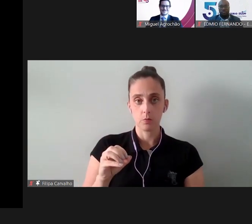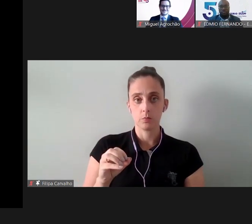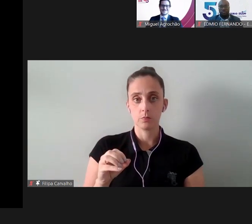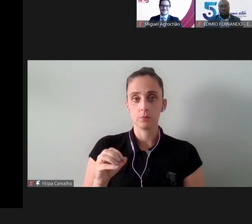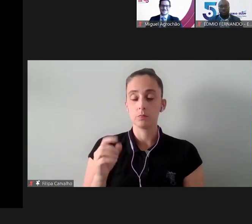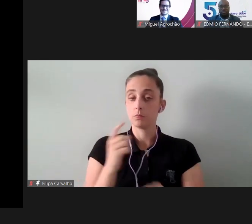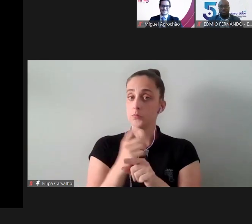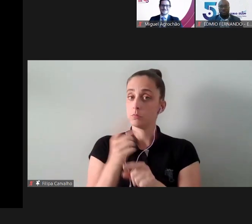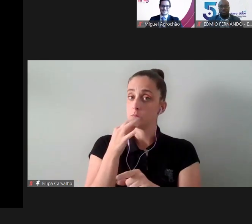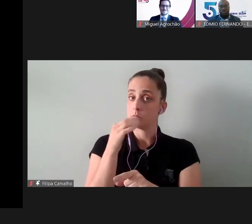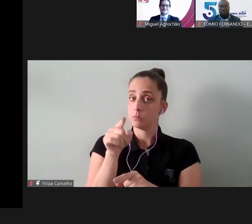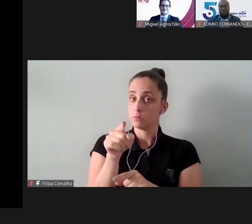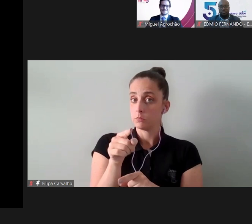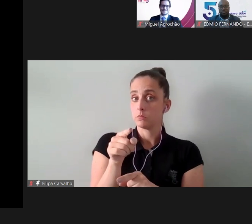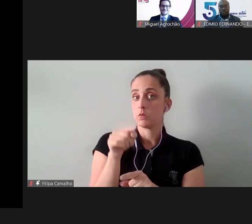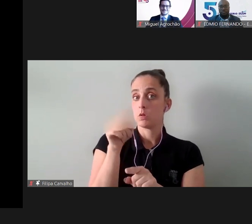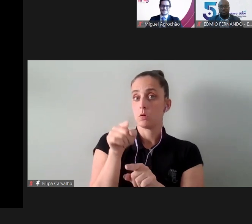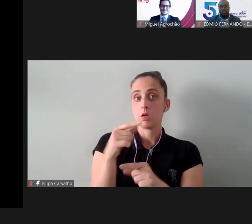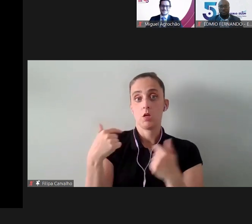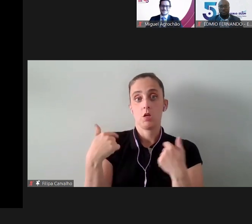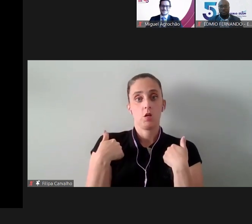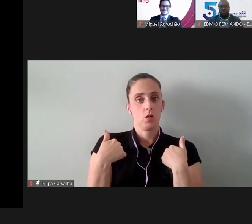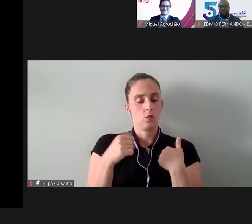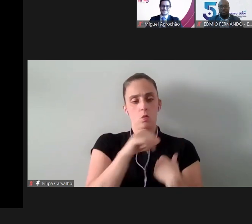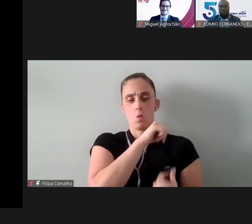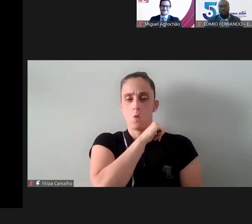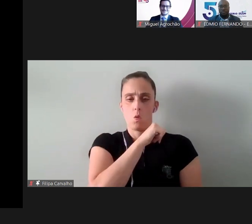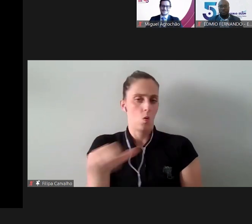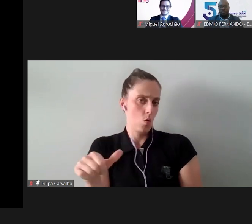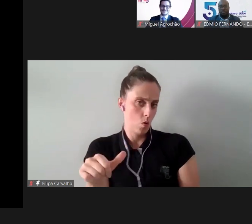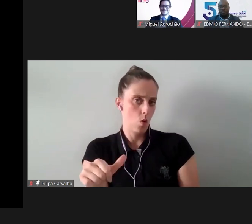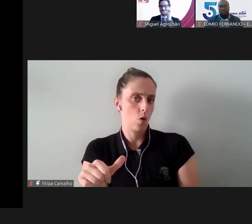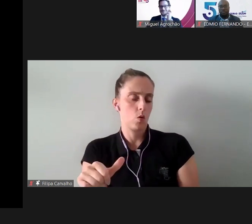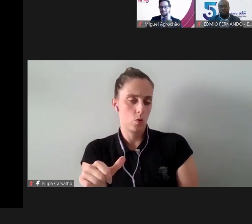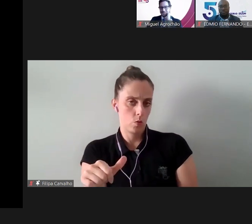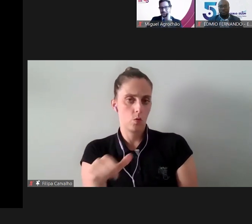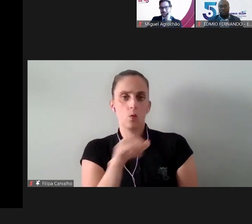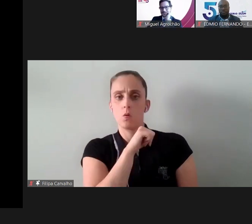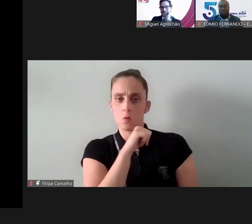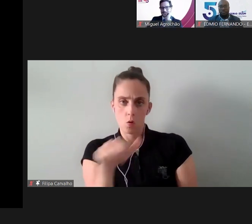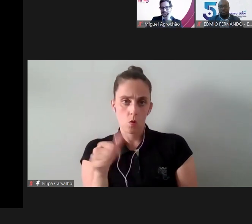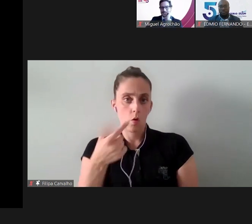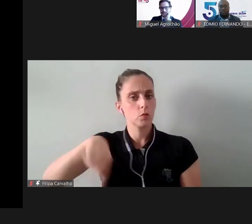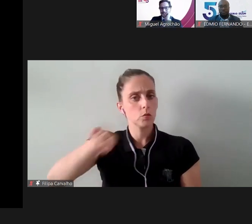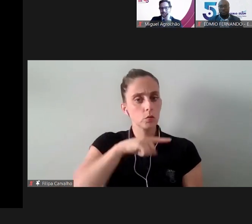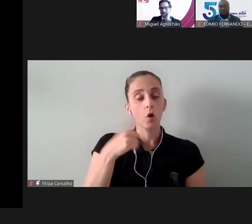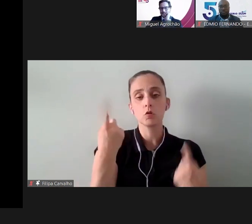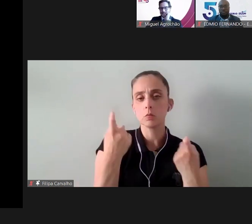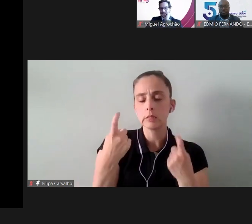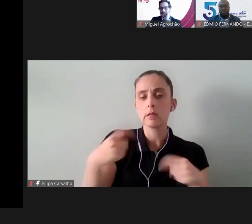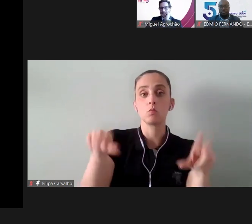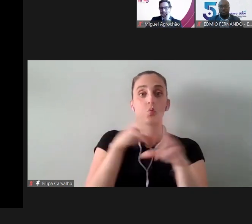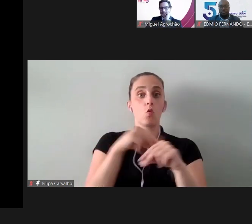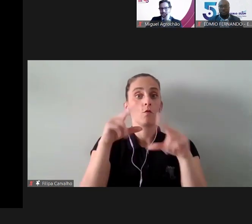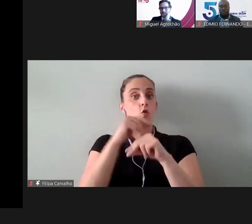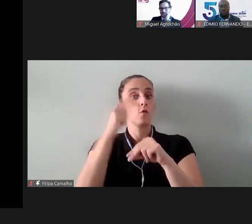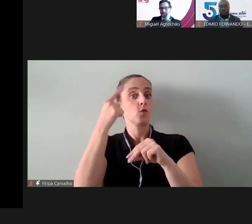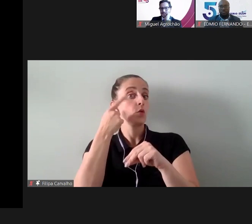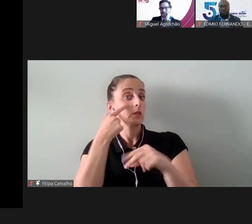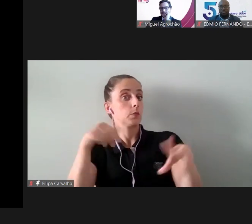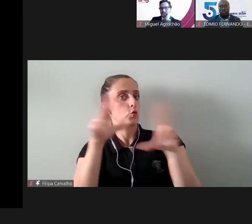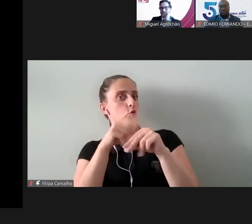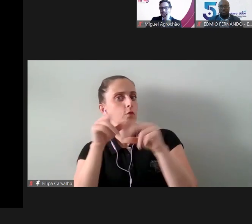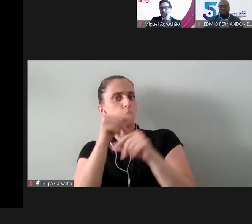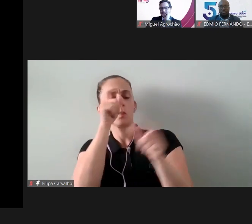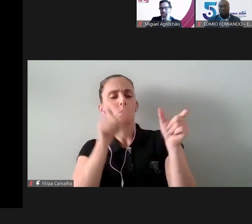um excelente trampolim. Eu estou muito de acordo com o fato de que a gente precisa de novos conhecimentos e novas